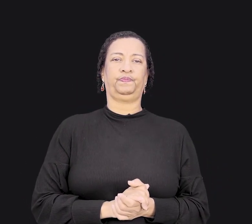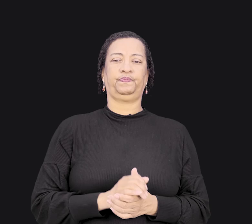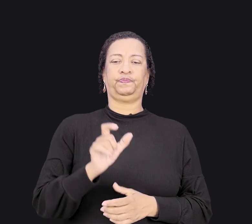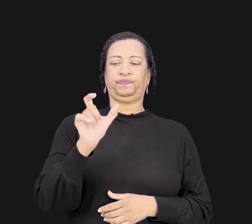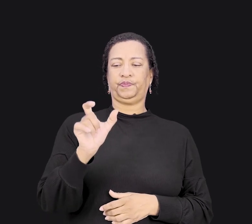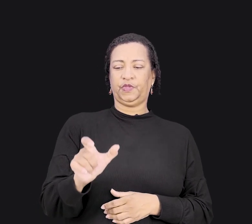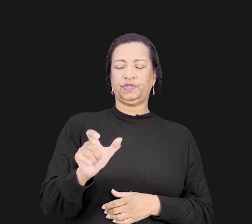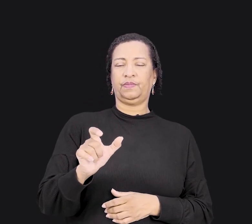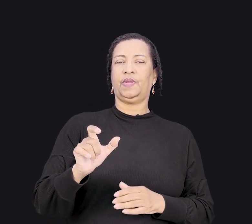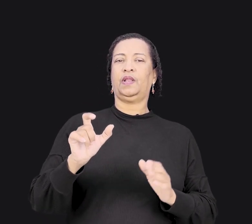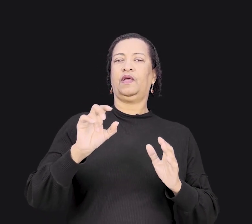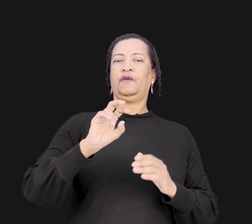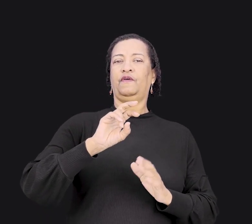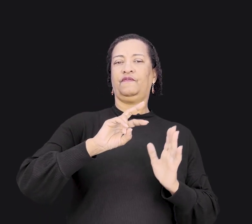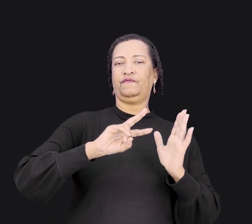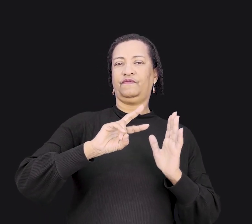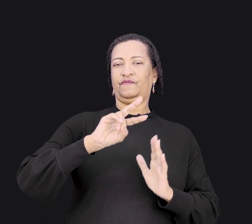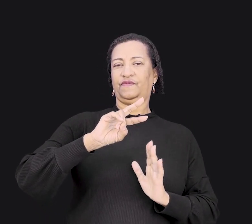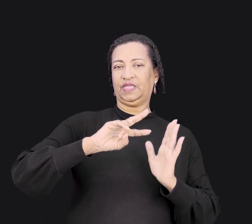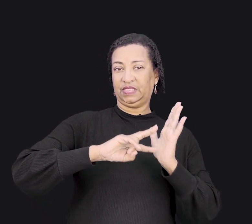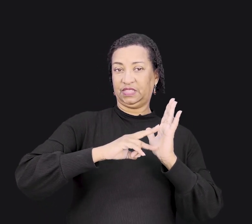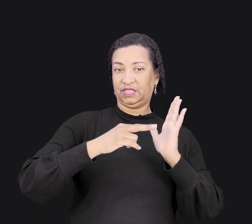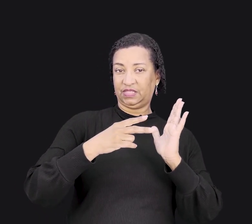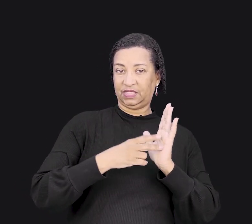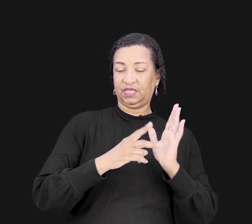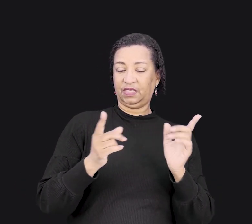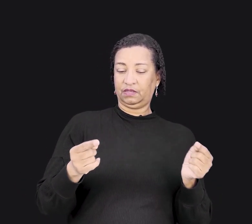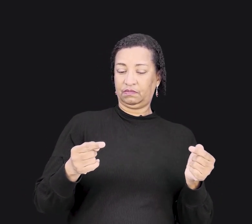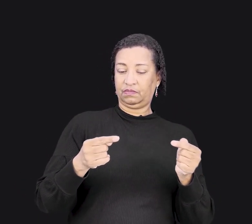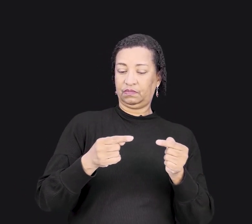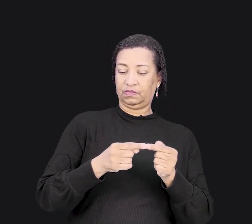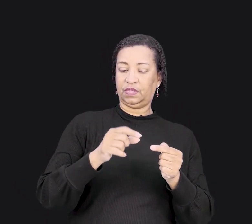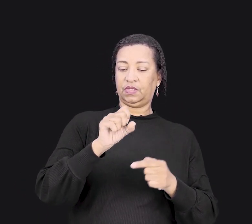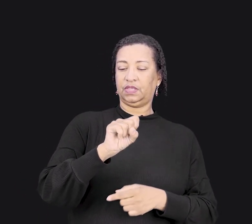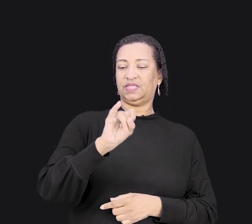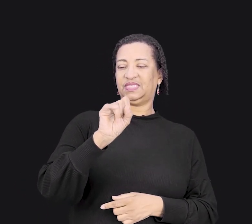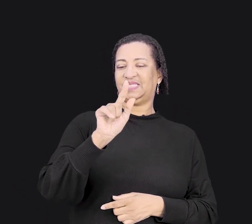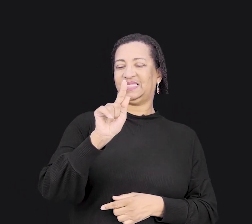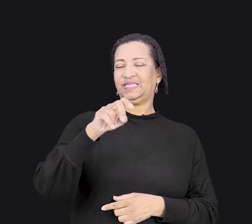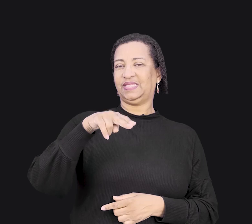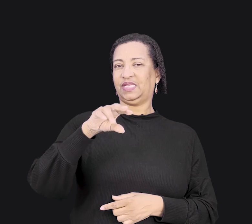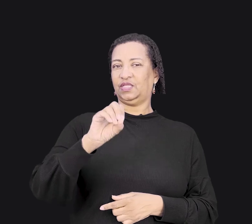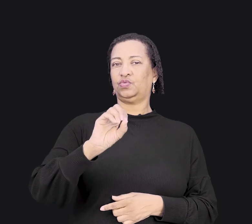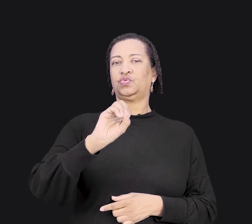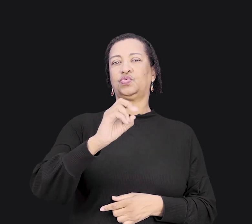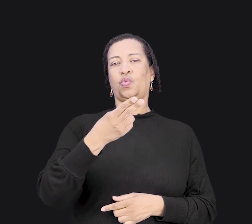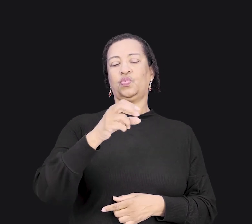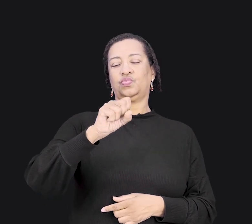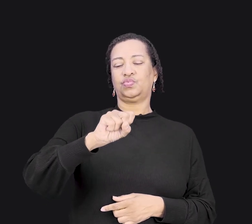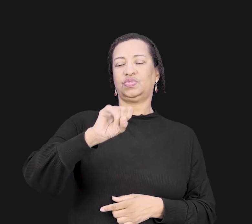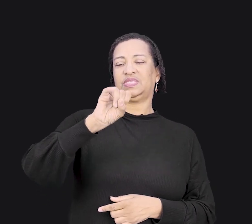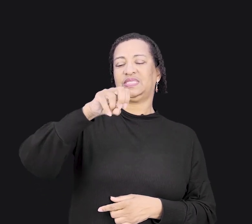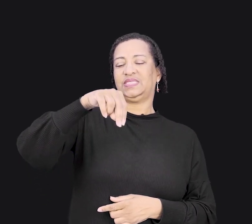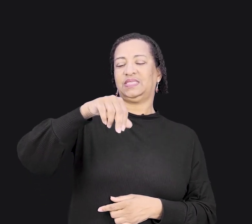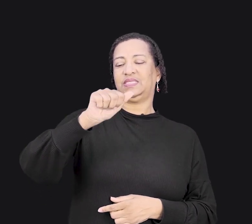palavra significada está ligada a signos ou sinais. Isso quer dizer